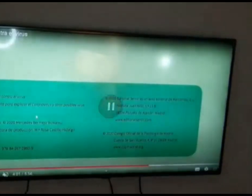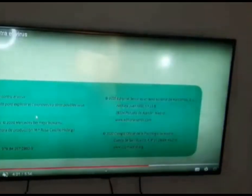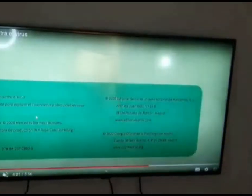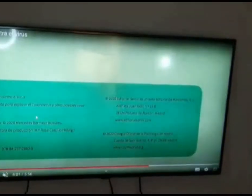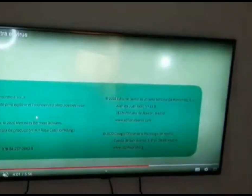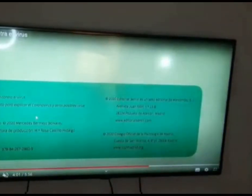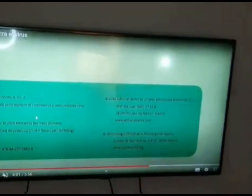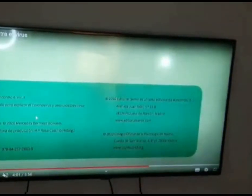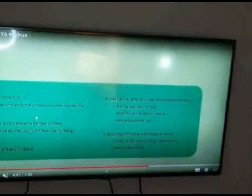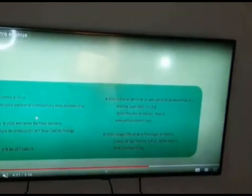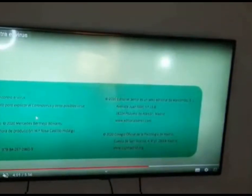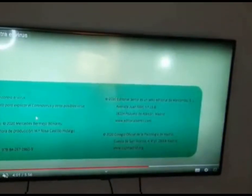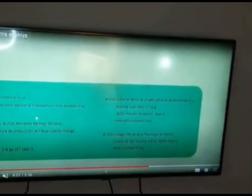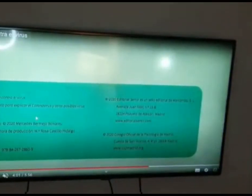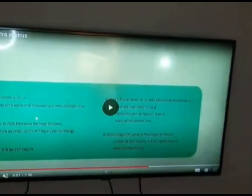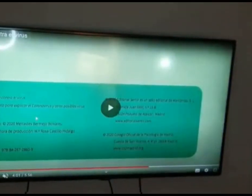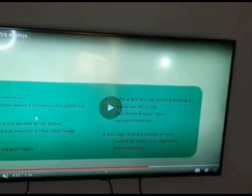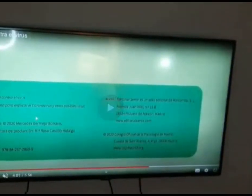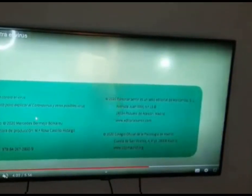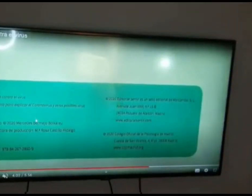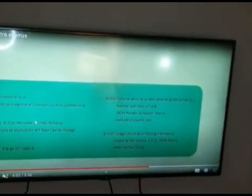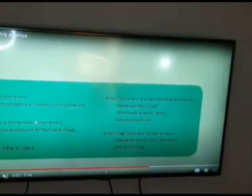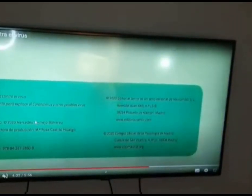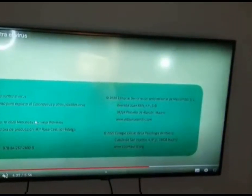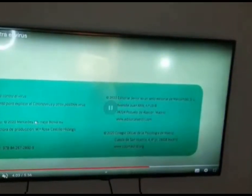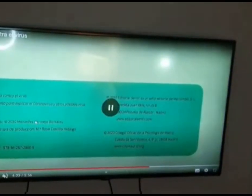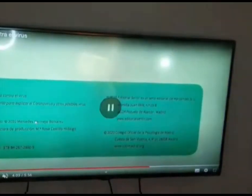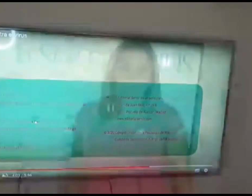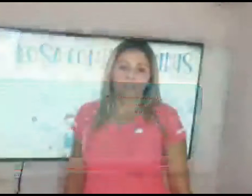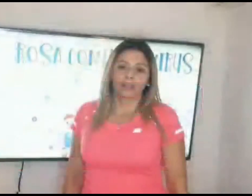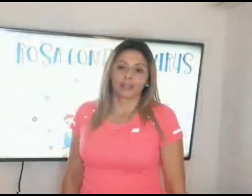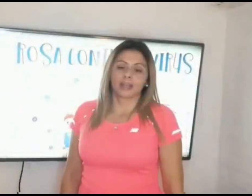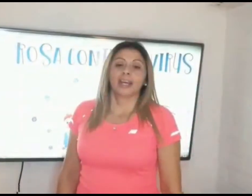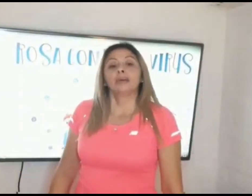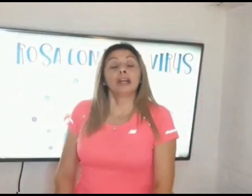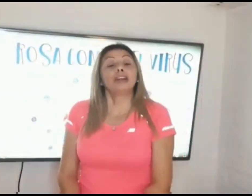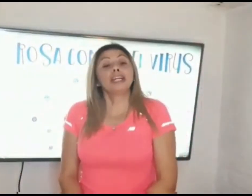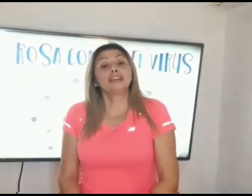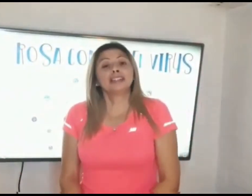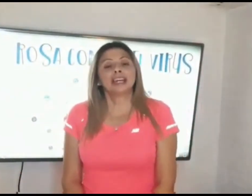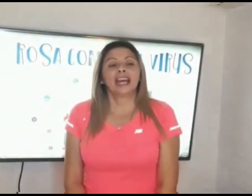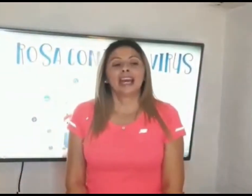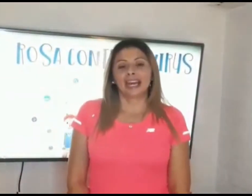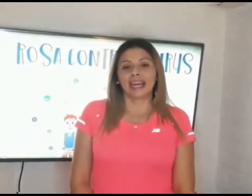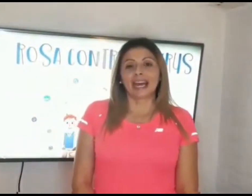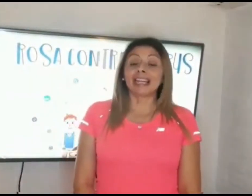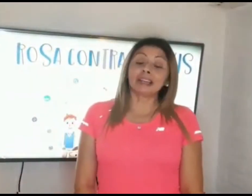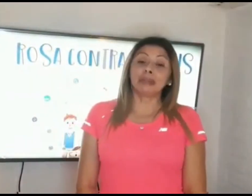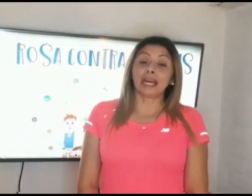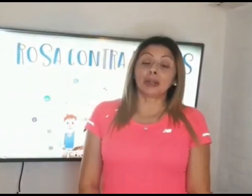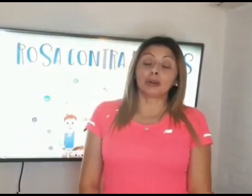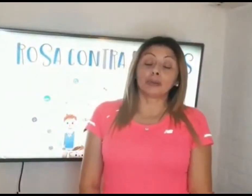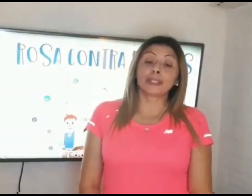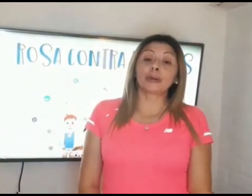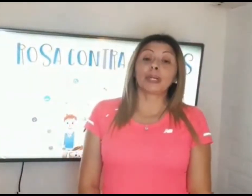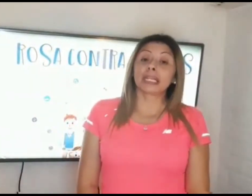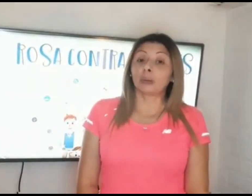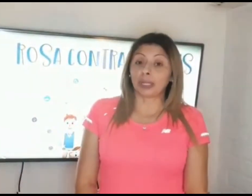Tilón, este cuento ahora se terminó. Bueno, niños, ha terminado nuestro cuentacuentos